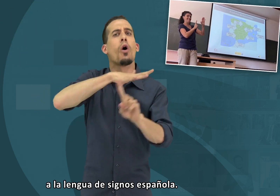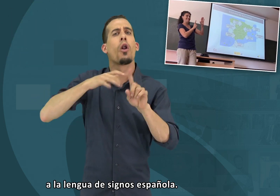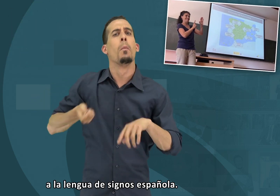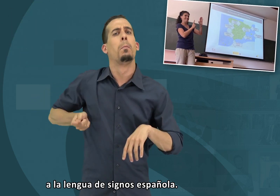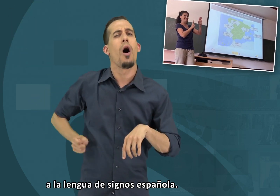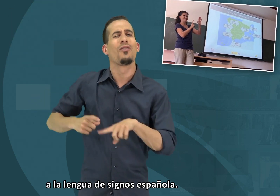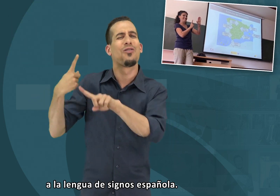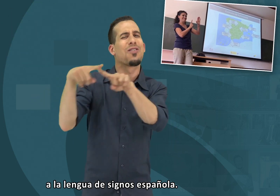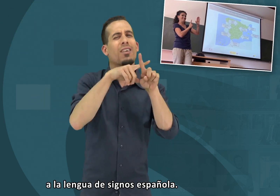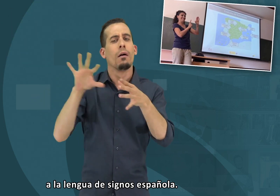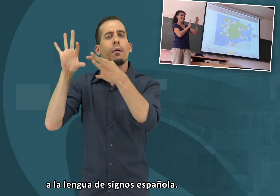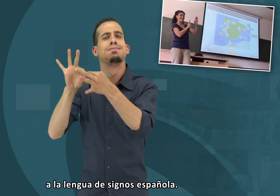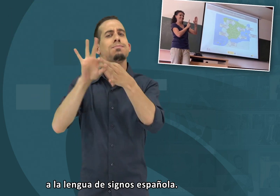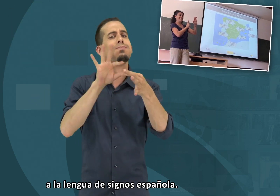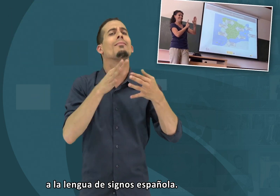española.